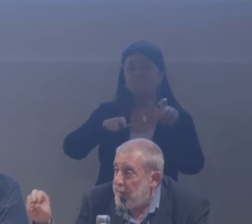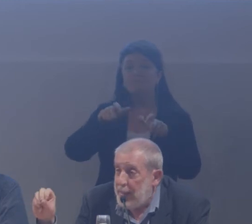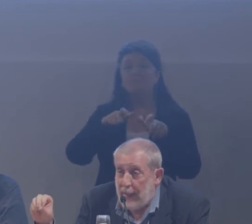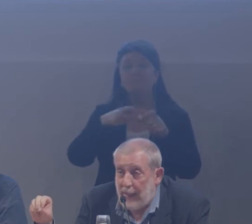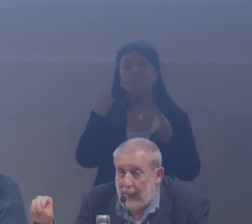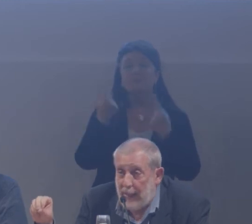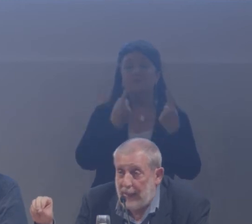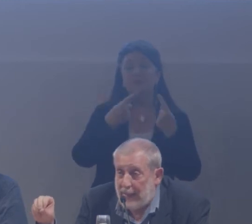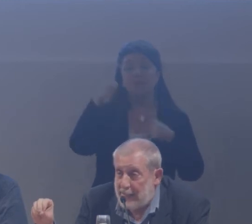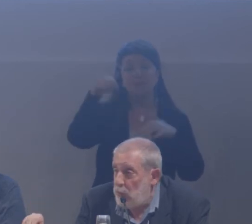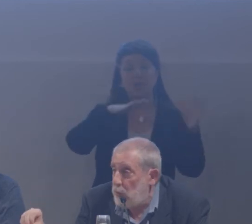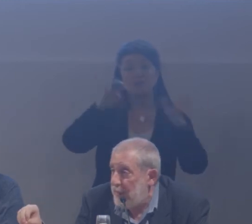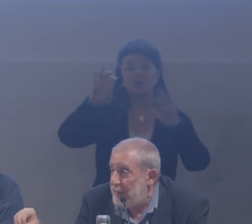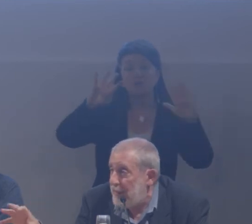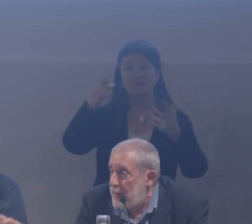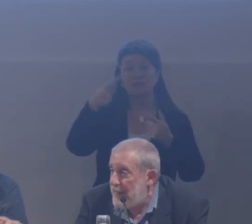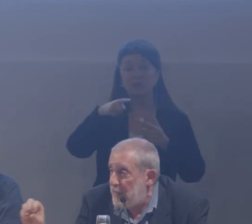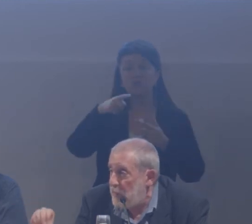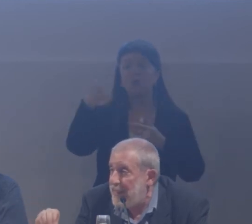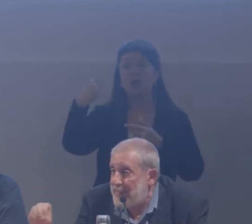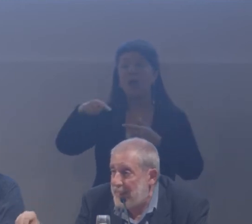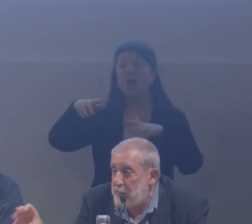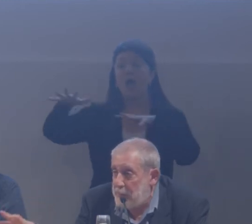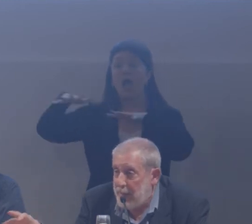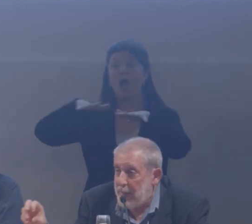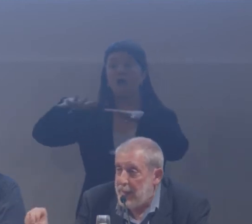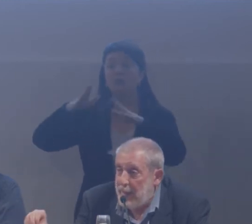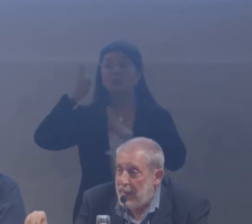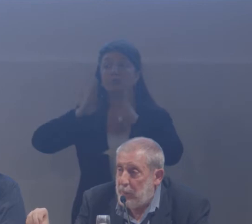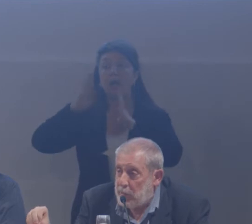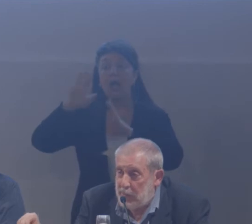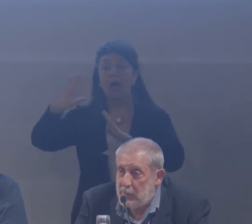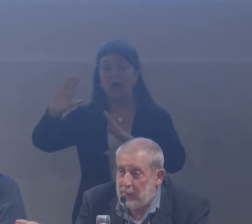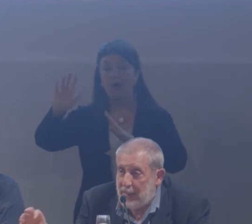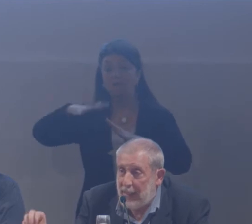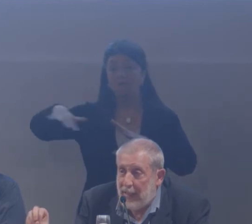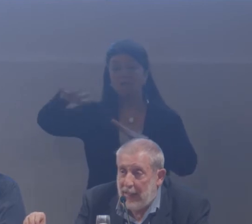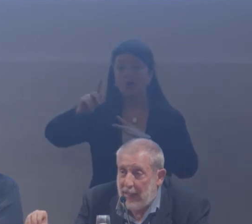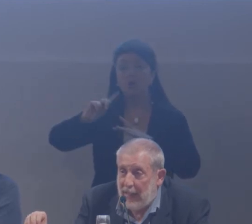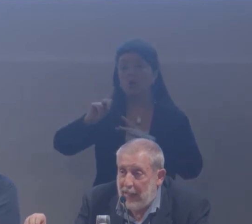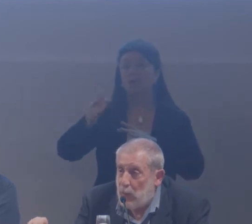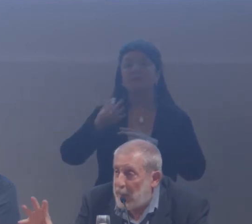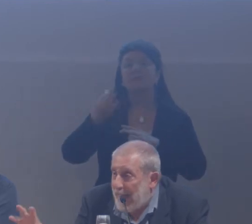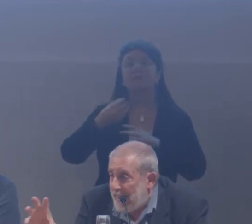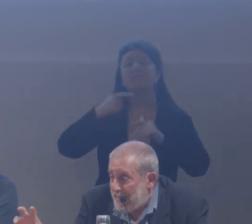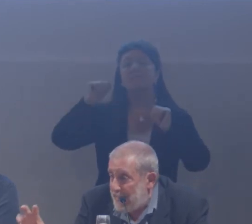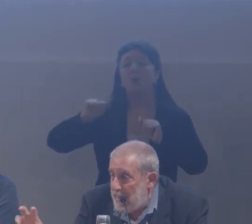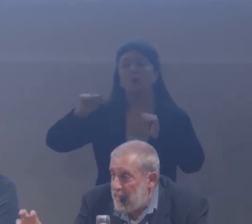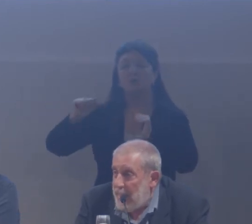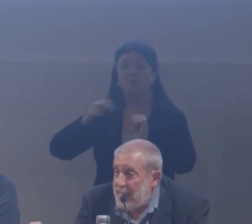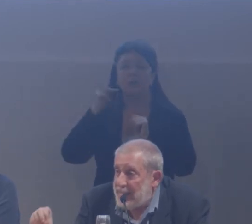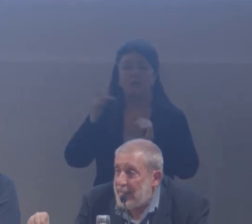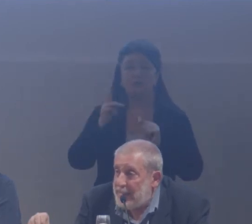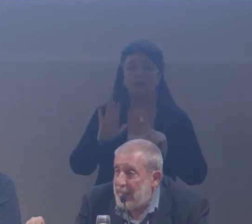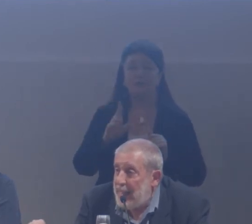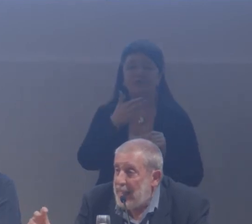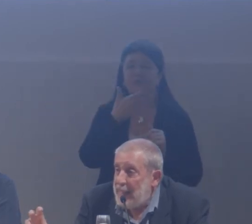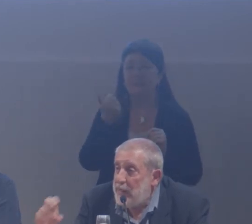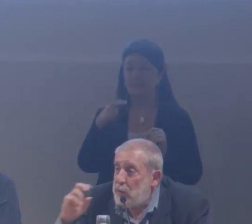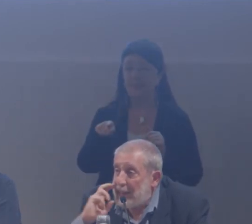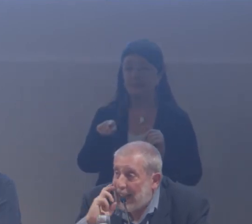laddove l'azione della mafia non è sempre possibile enuclearla,